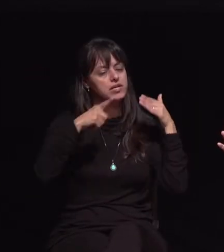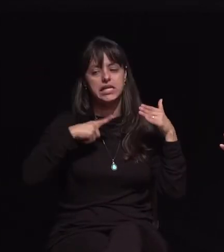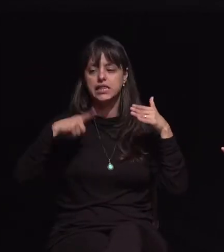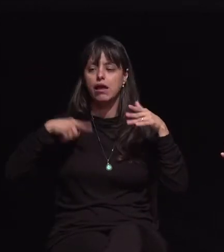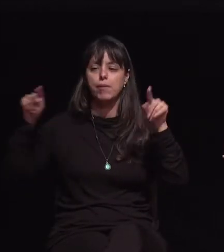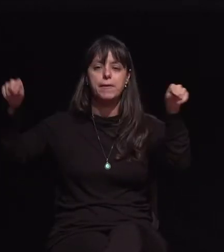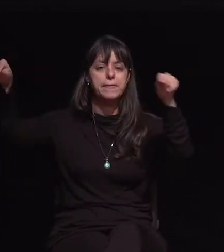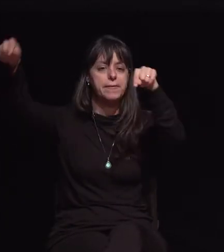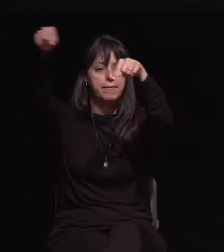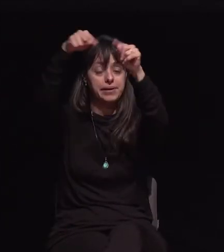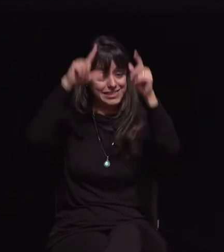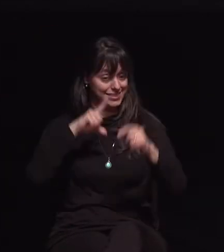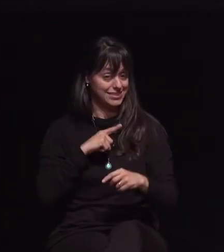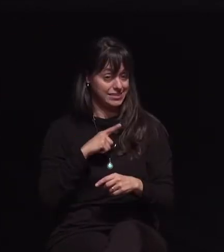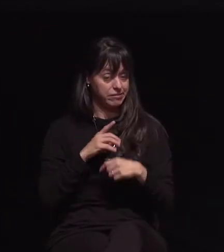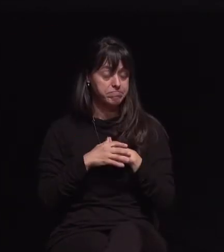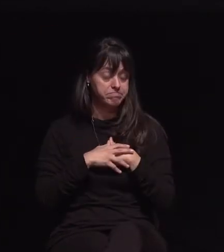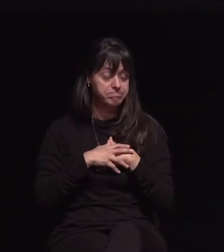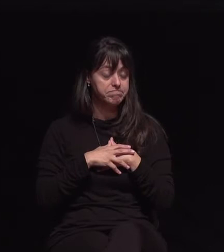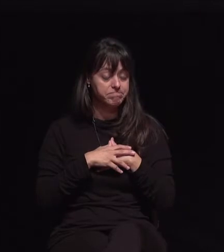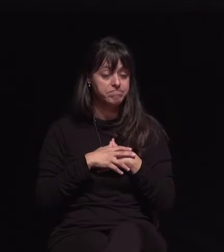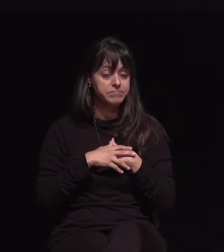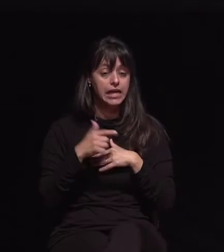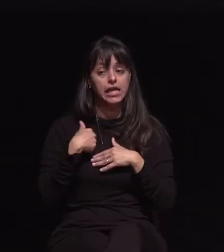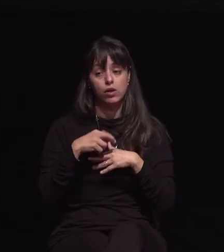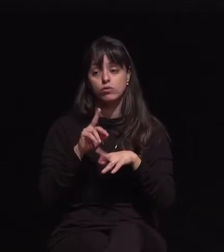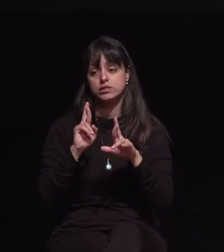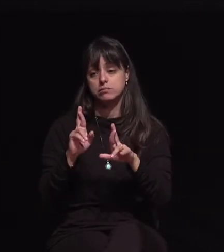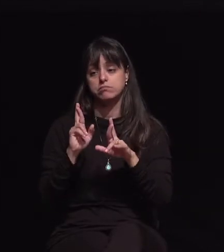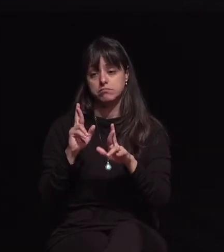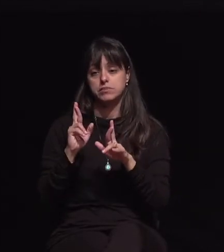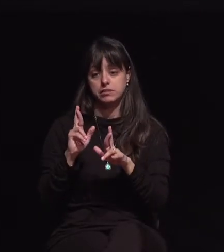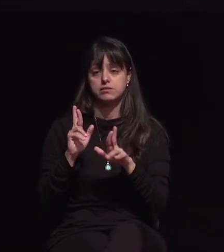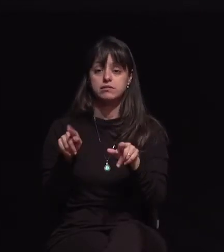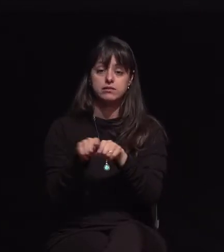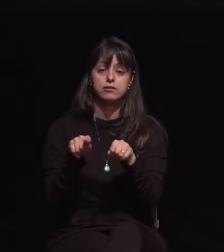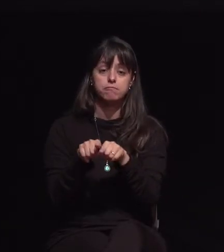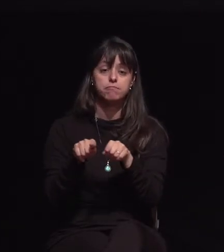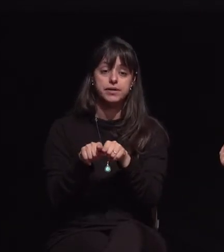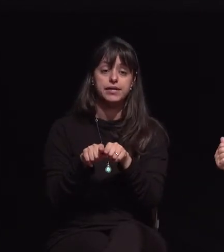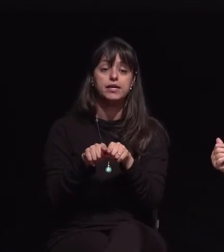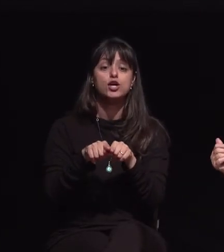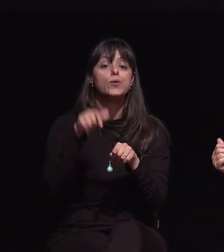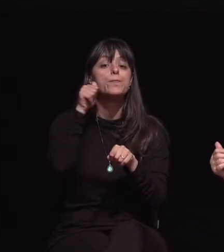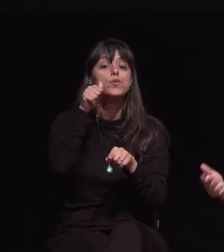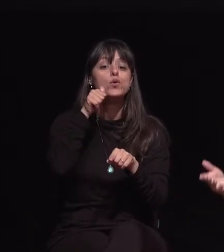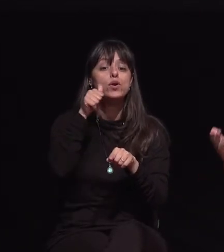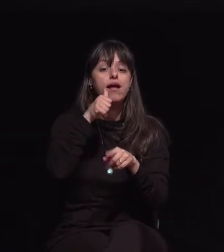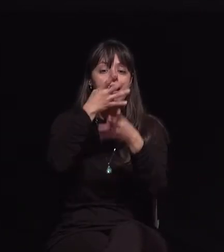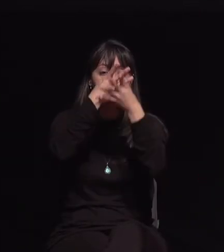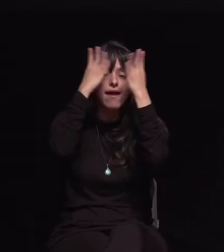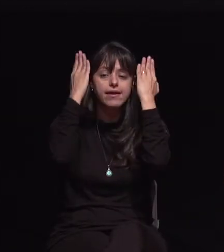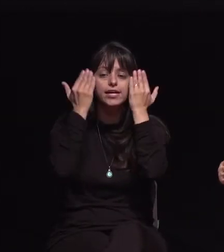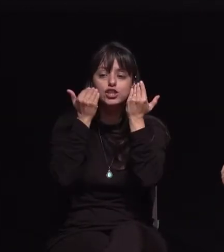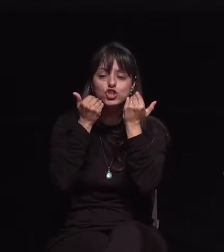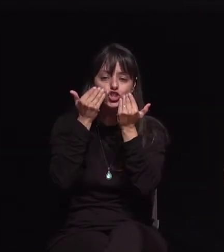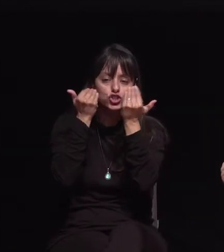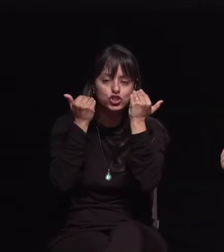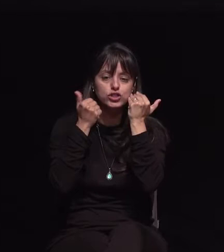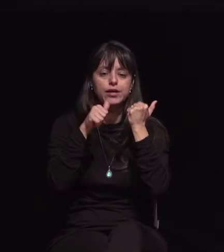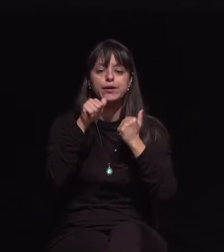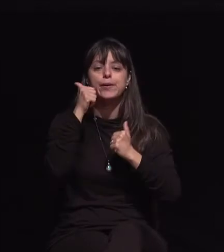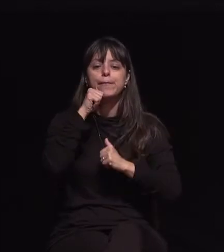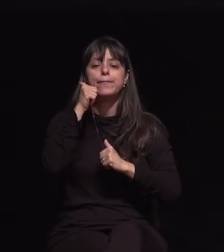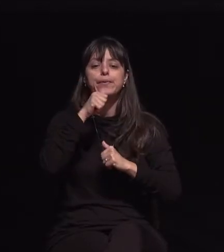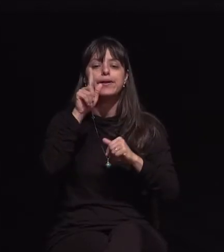é canto. Daqui a pouco eu espero que venham também com essa força as mulheres indígenas, as mulheres